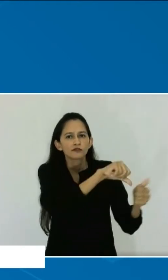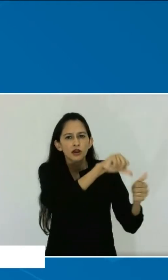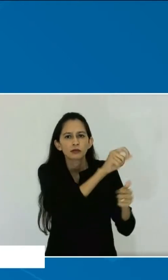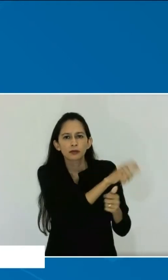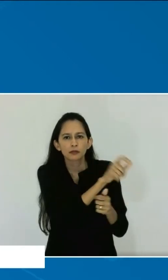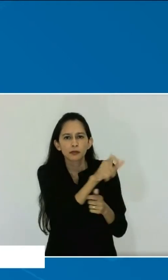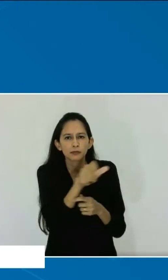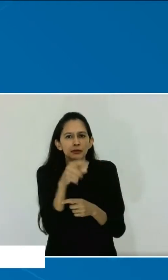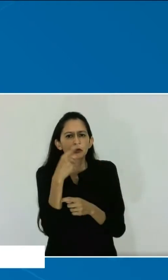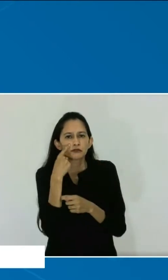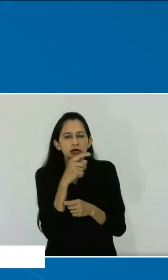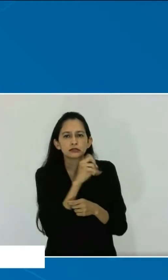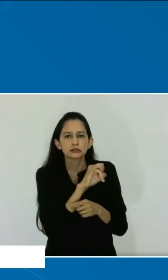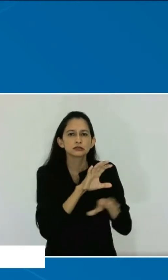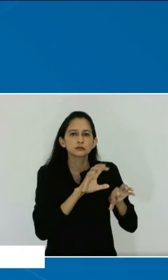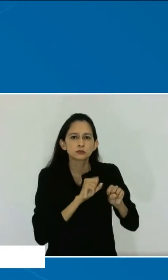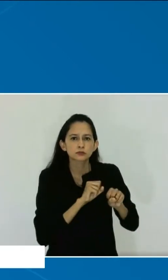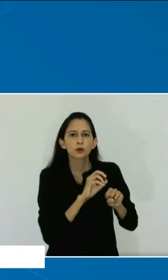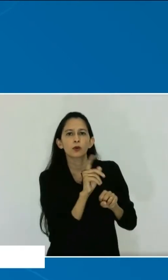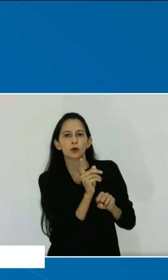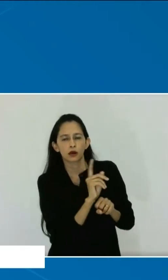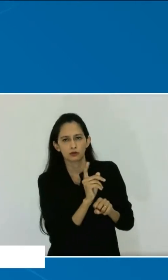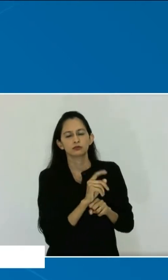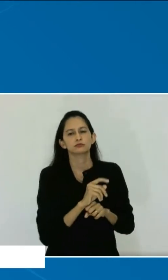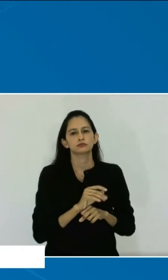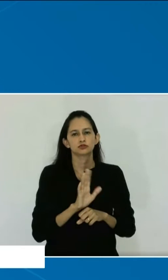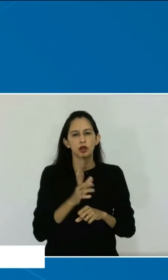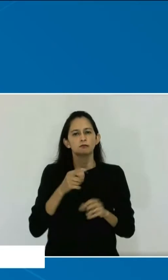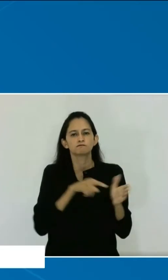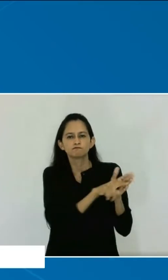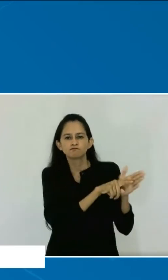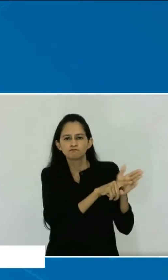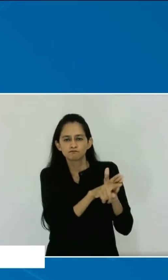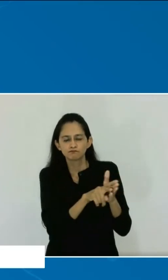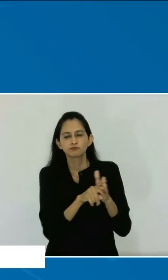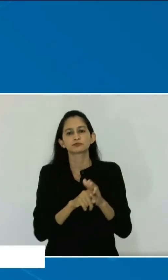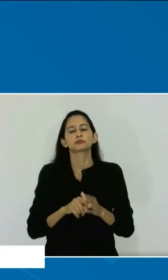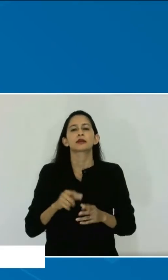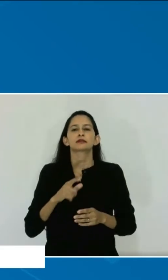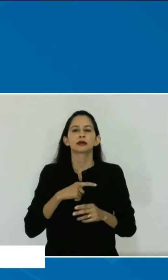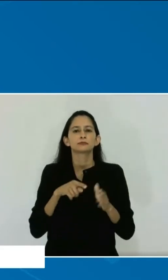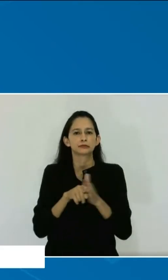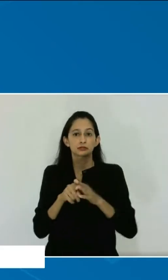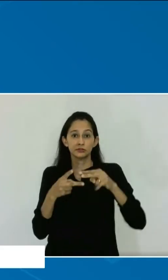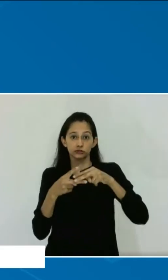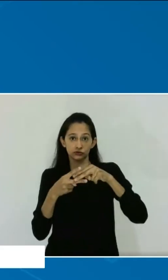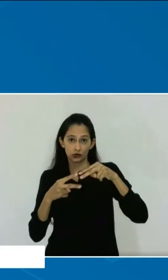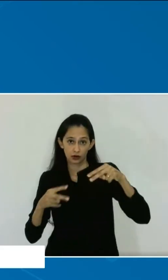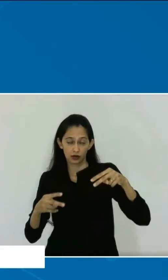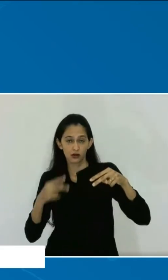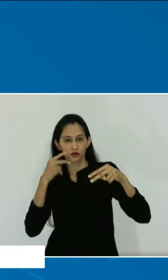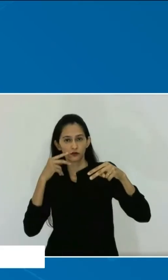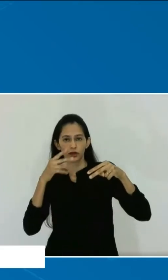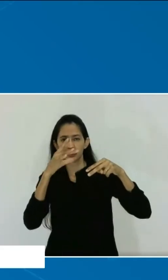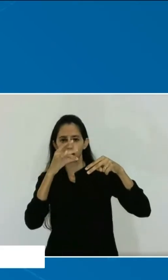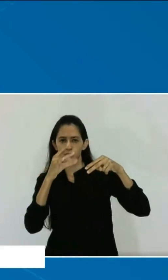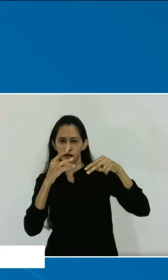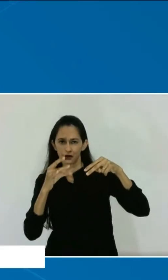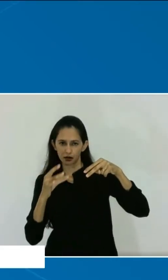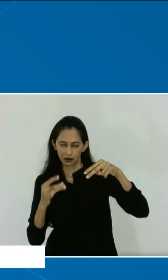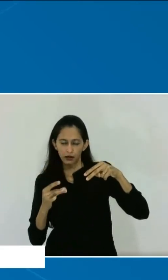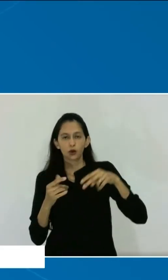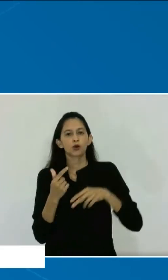ações de pesquisa, Letícia, aí envolvendo sequenciamento genético, pesquisas para conhecer de forma mais